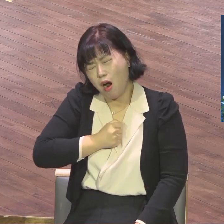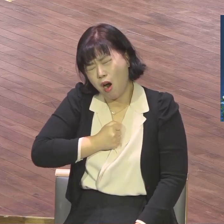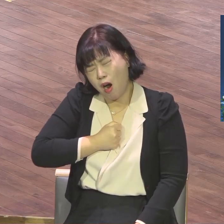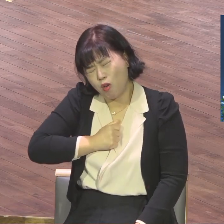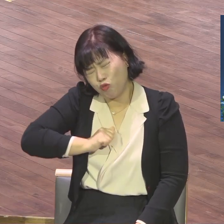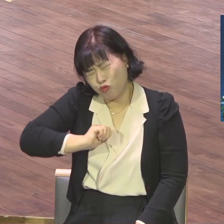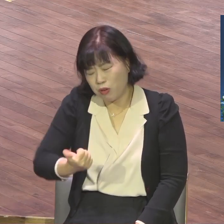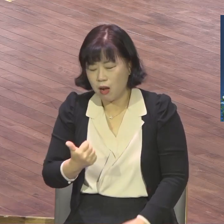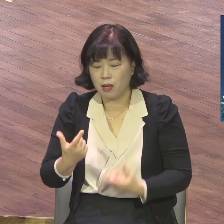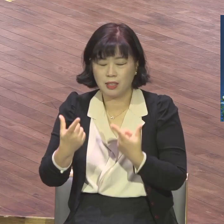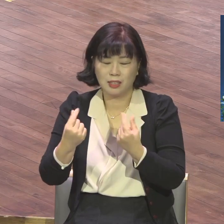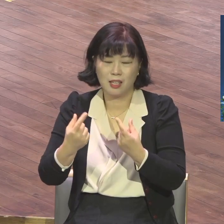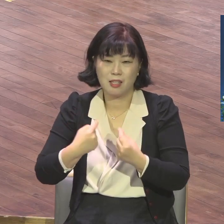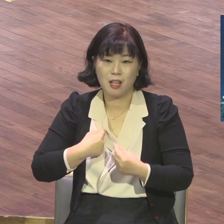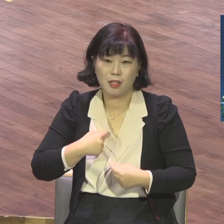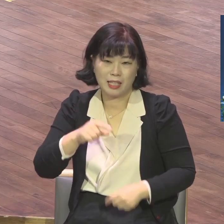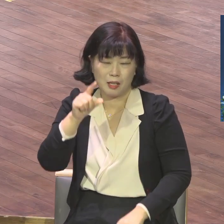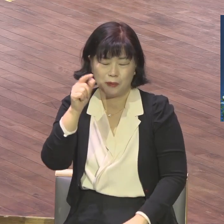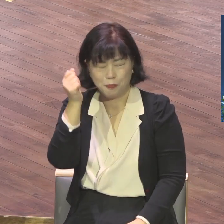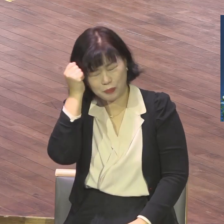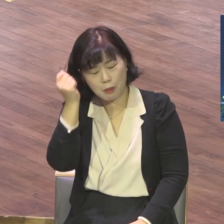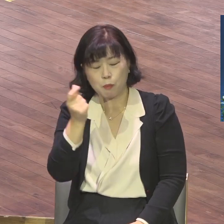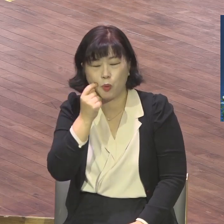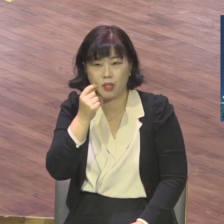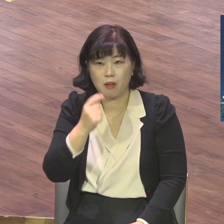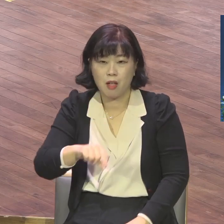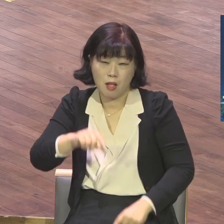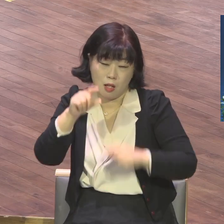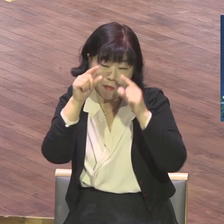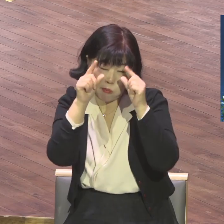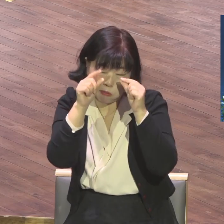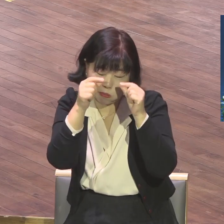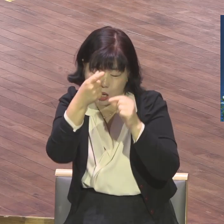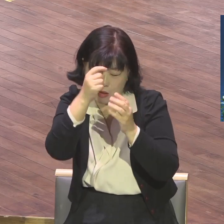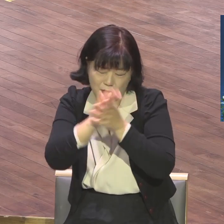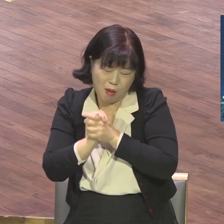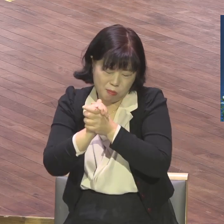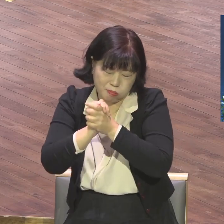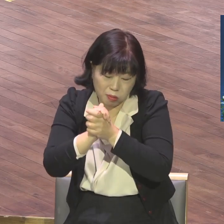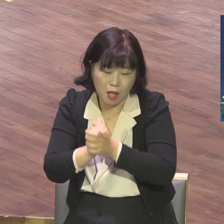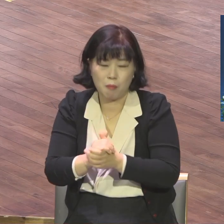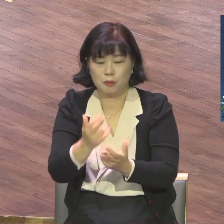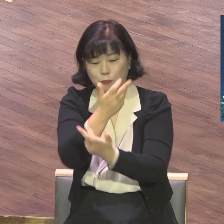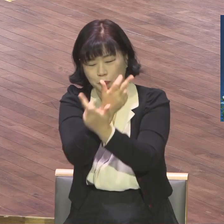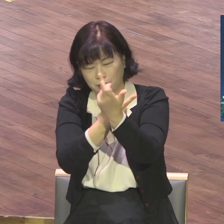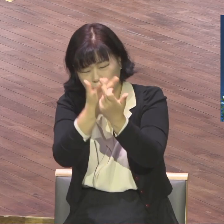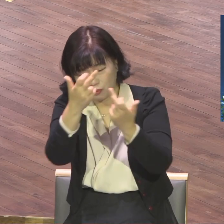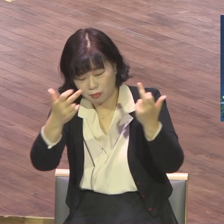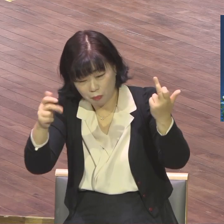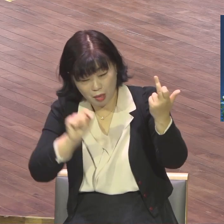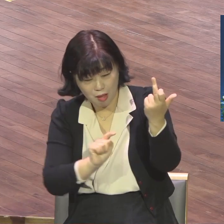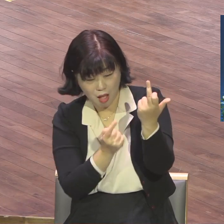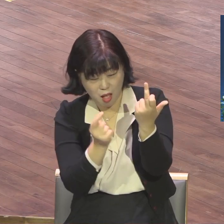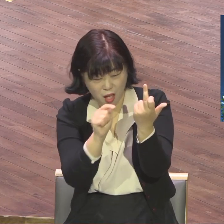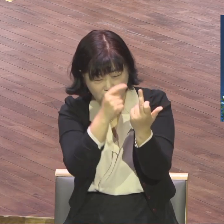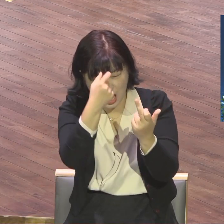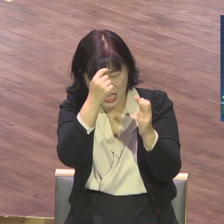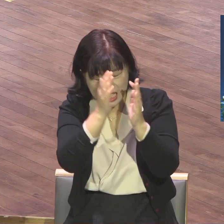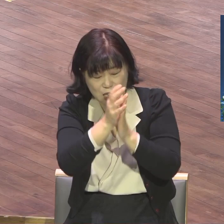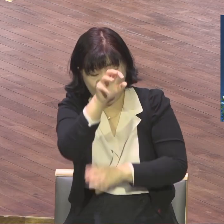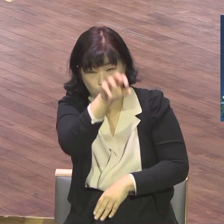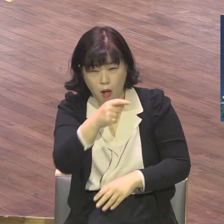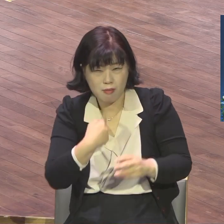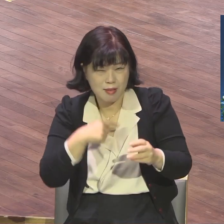있었냐고요. 대한민국 기도는 안 가본 것이 없고 이 부산에 살 때 부산을 복음하겠다고